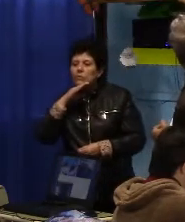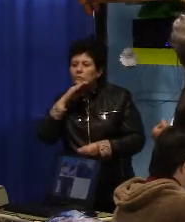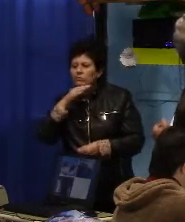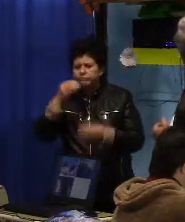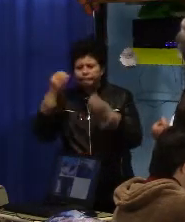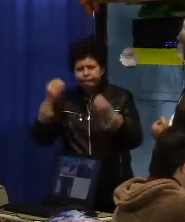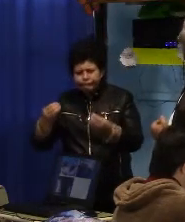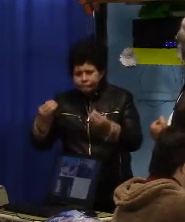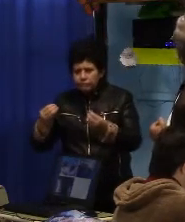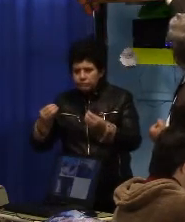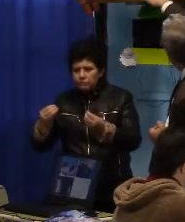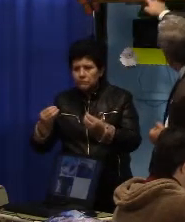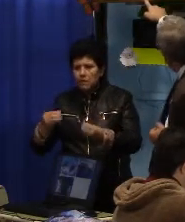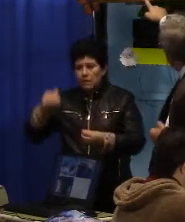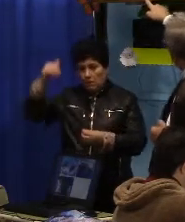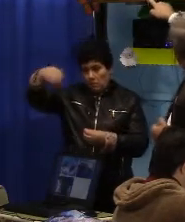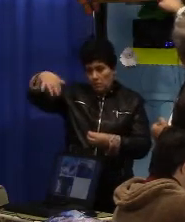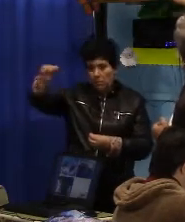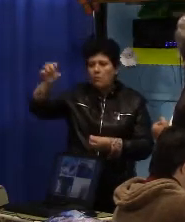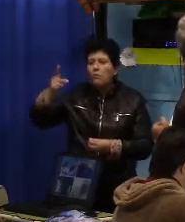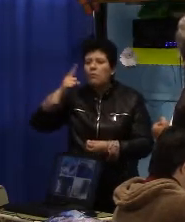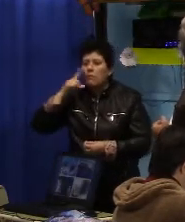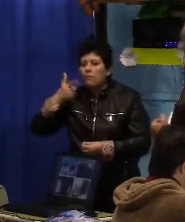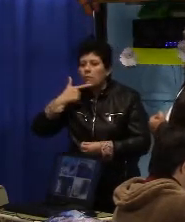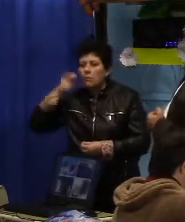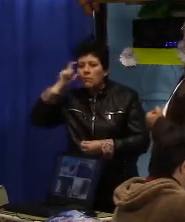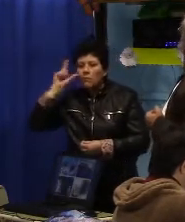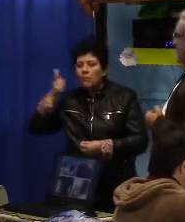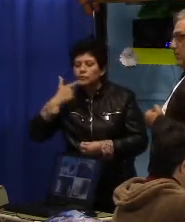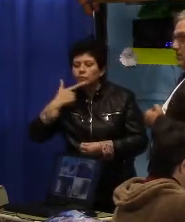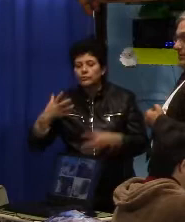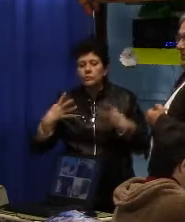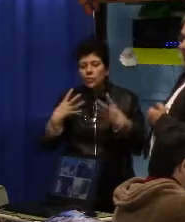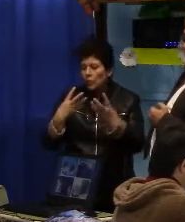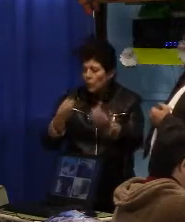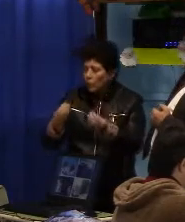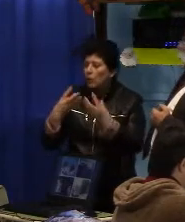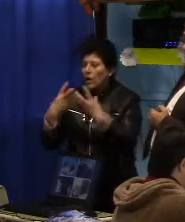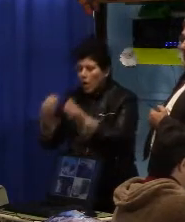sacó, luchó para sacarlo, salieron